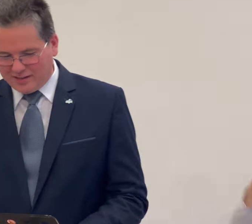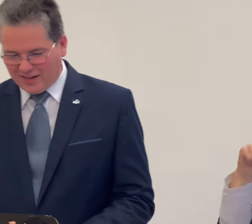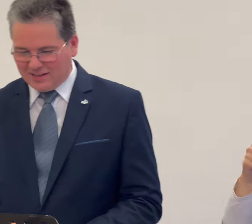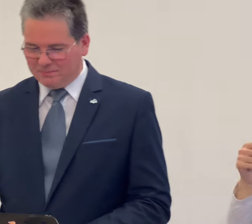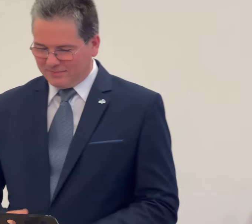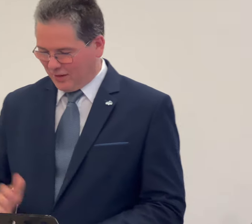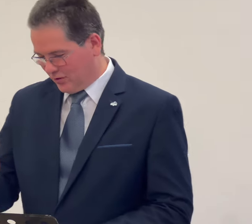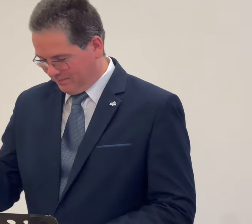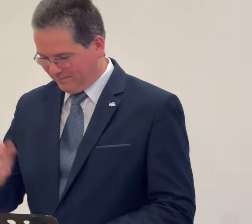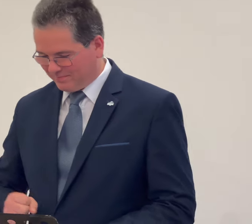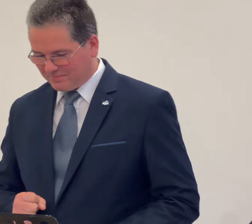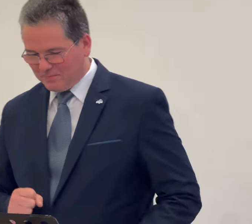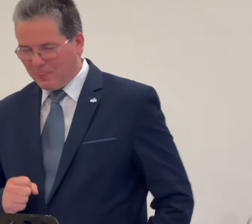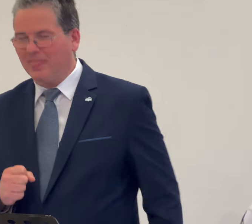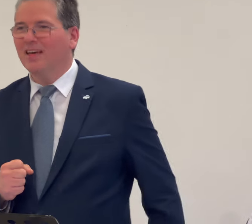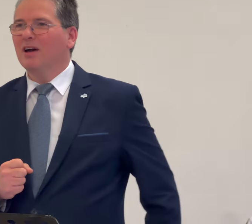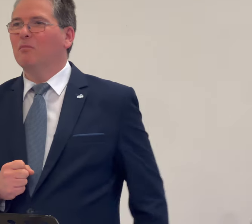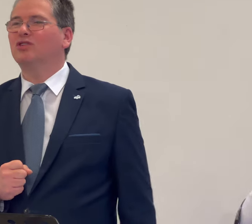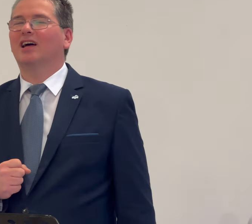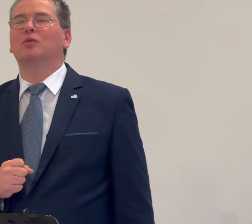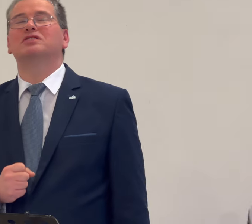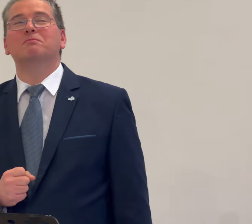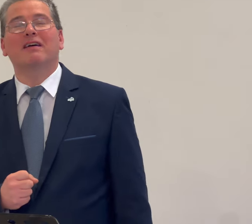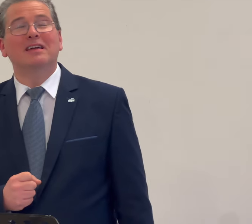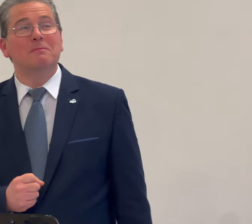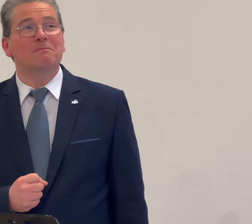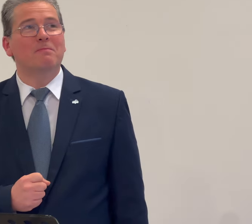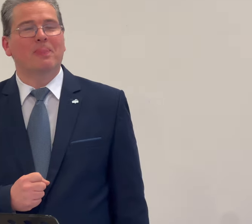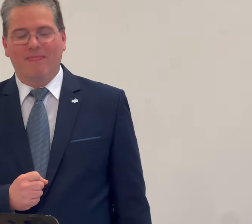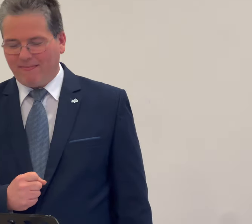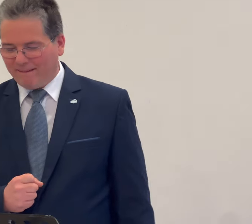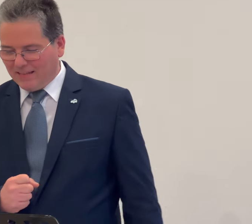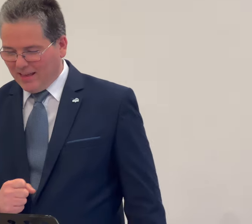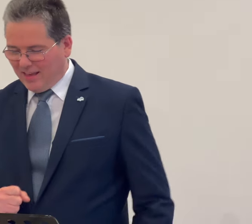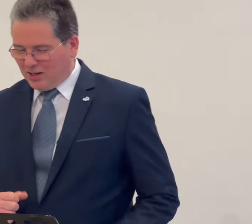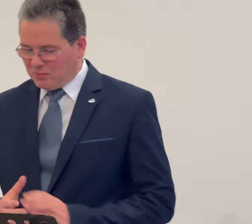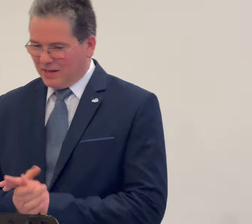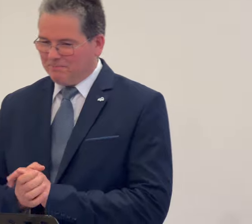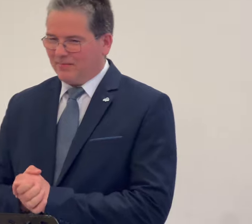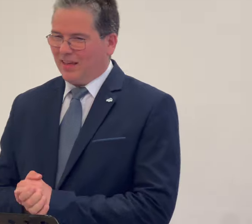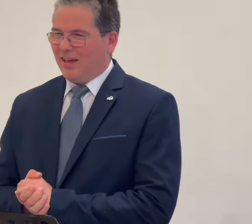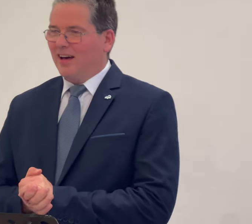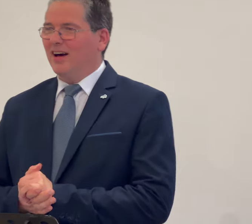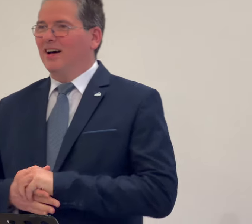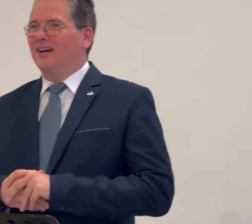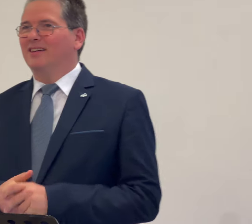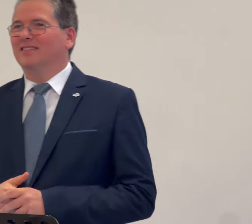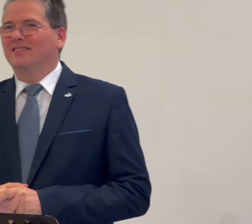ztraceno kázání, takže buďte na to připraveni. Dobře,